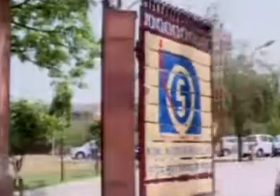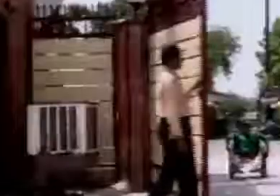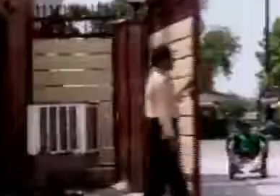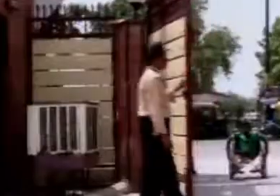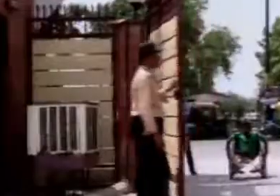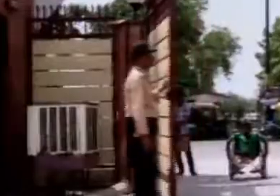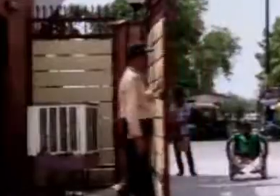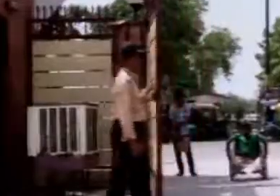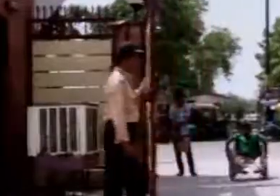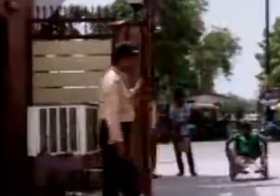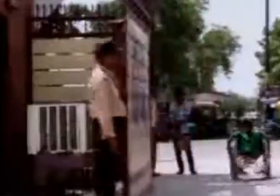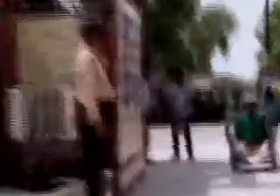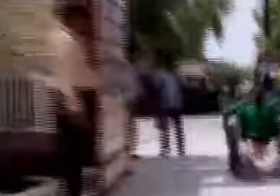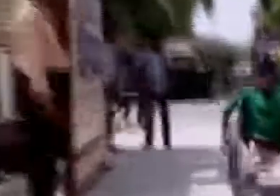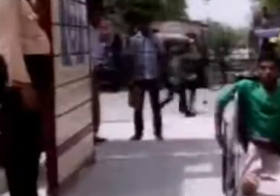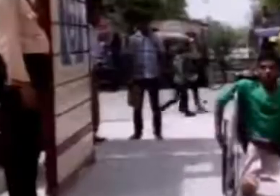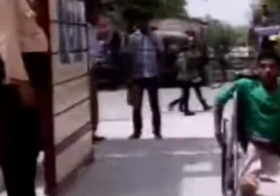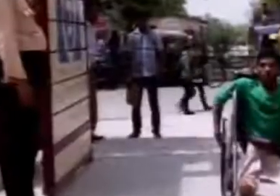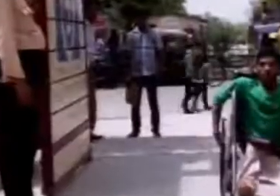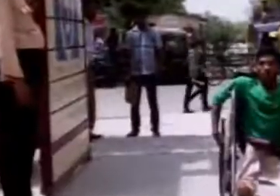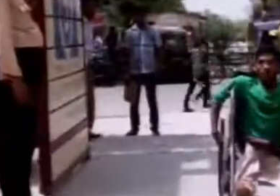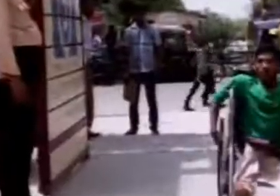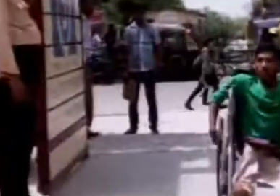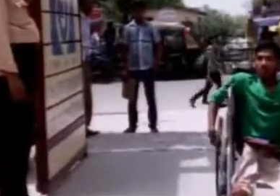प्रकाशित करने, राहों को आलोकित करने,